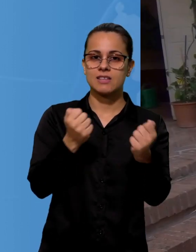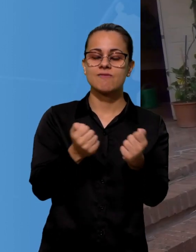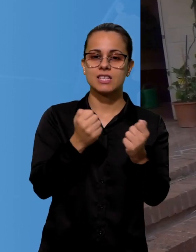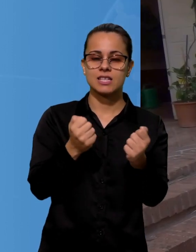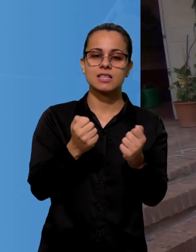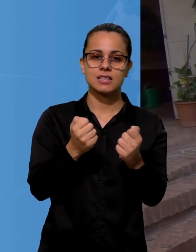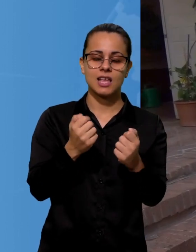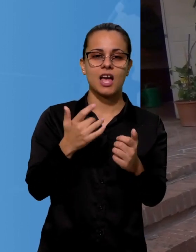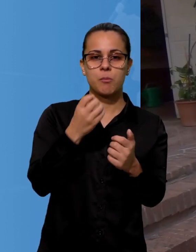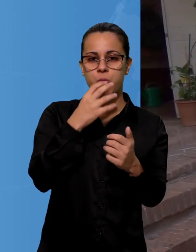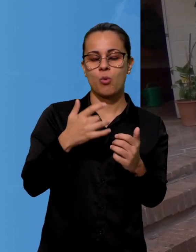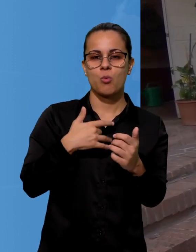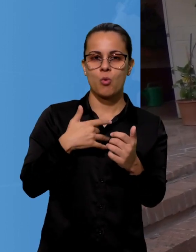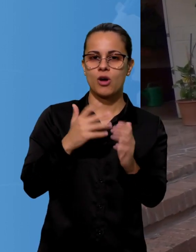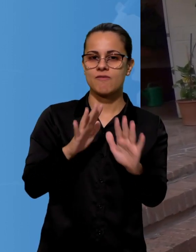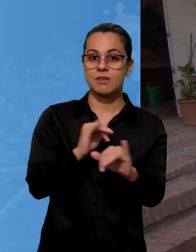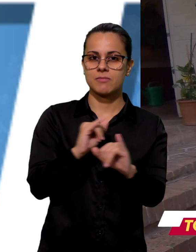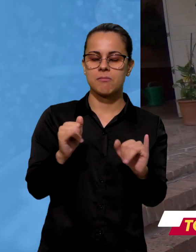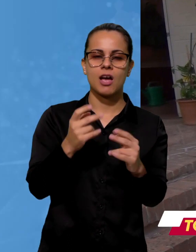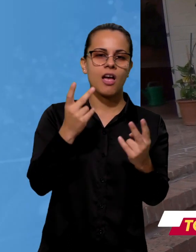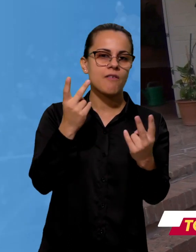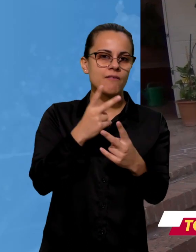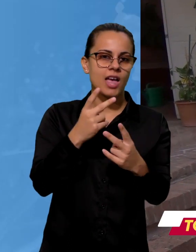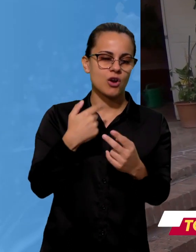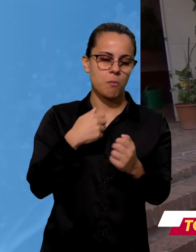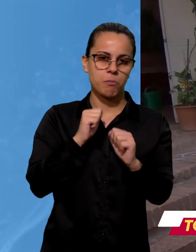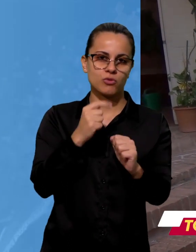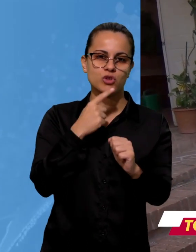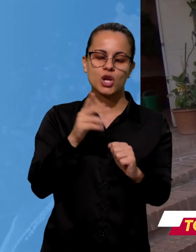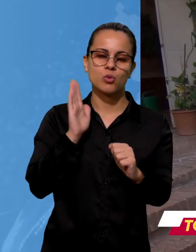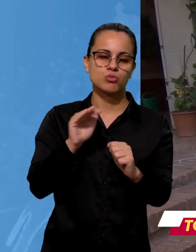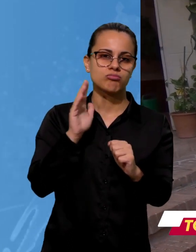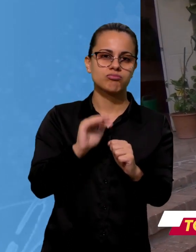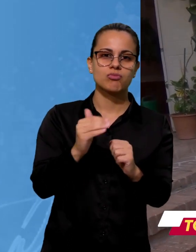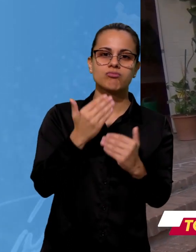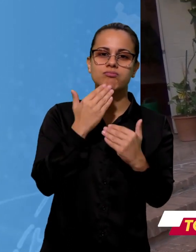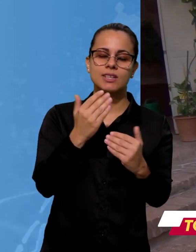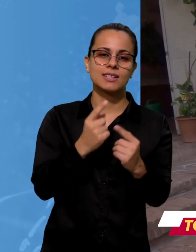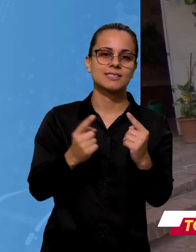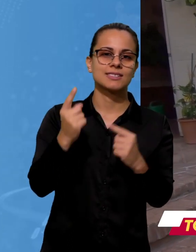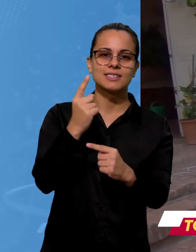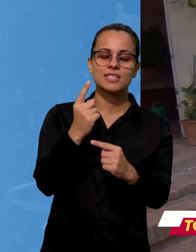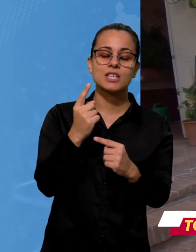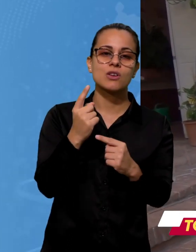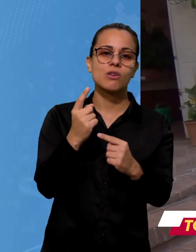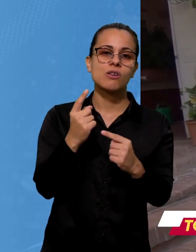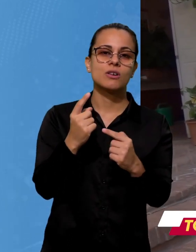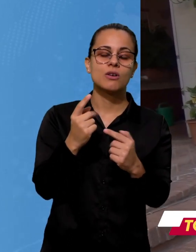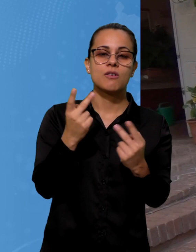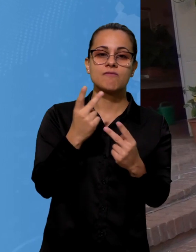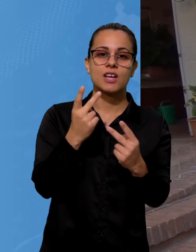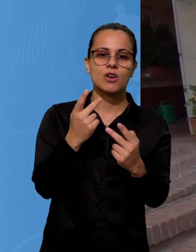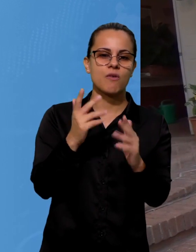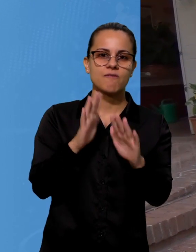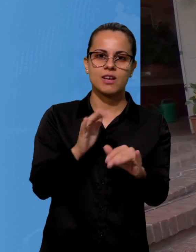E questo tutti i giorni le posso garantire, ringraziando Dio che non abbiamo